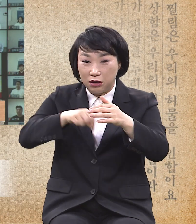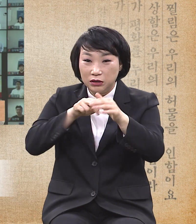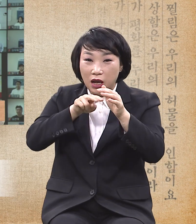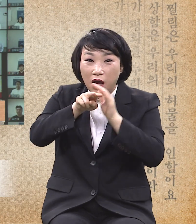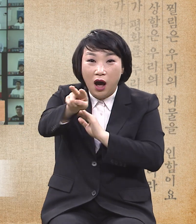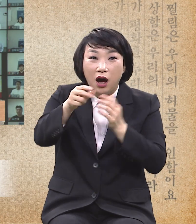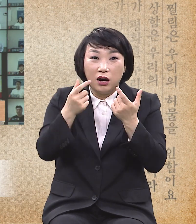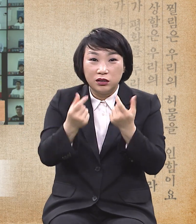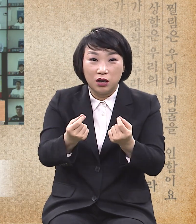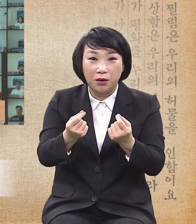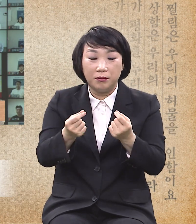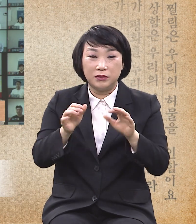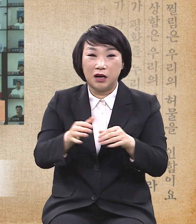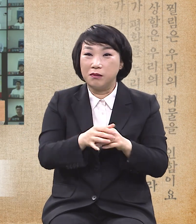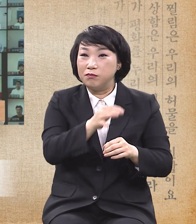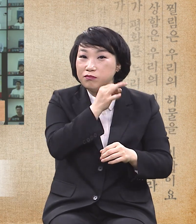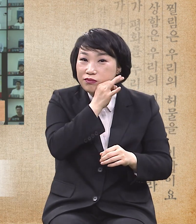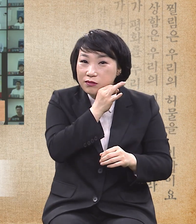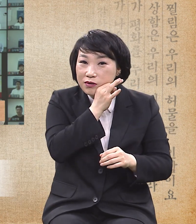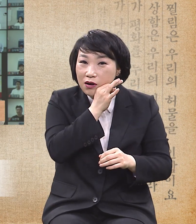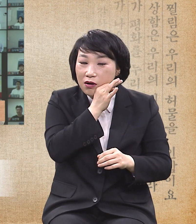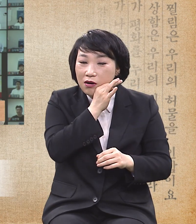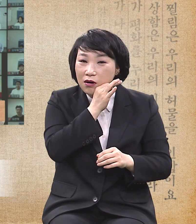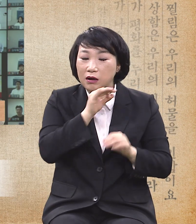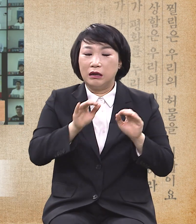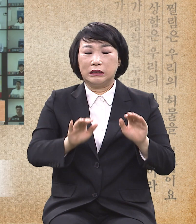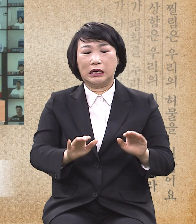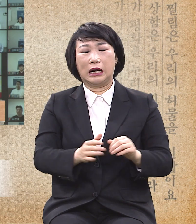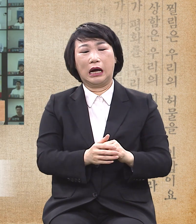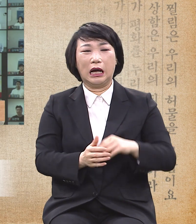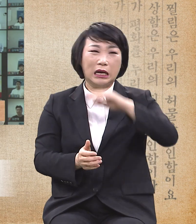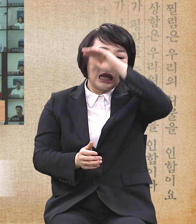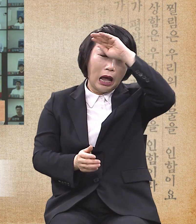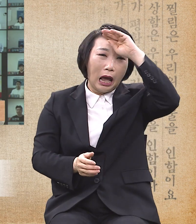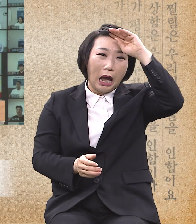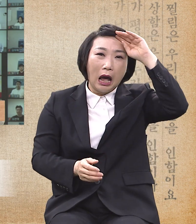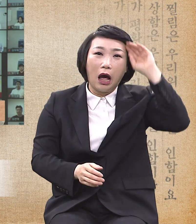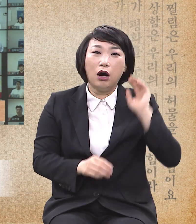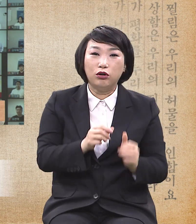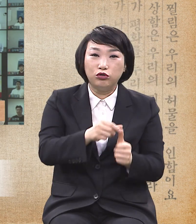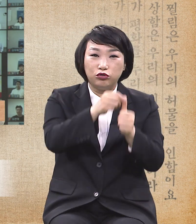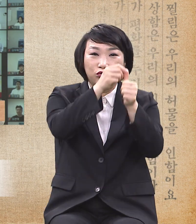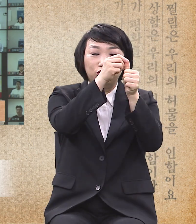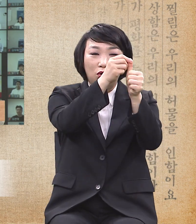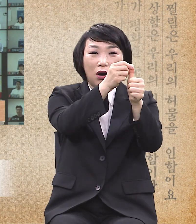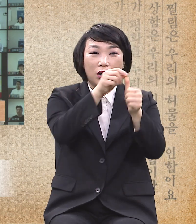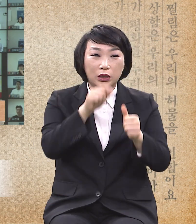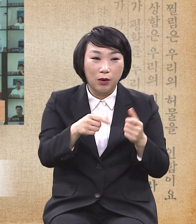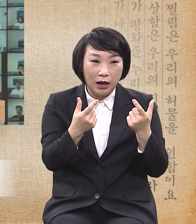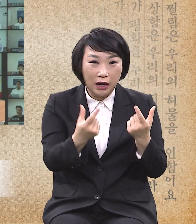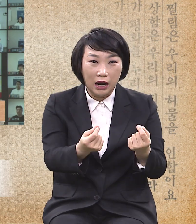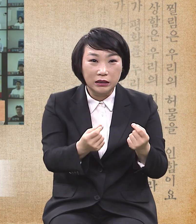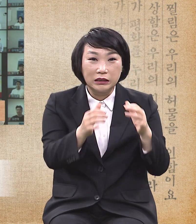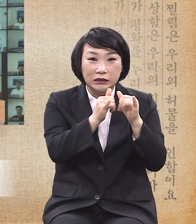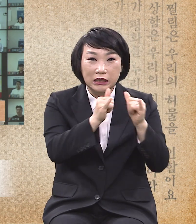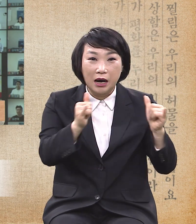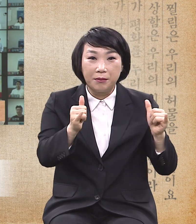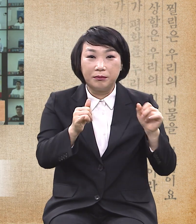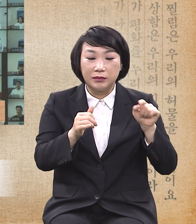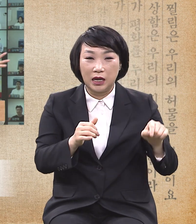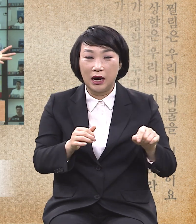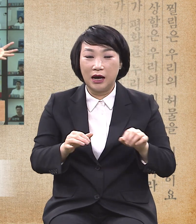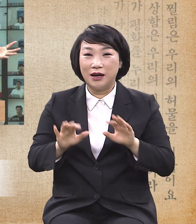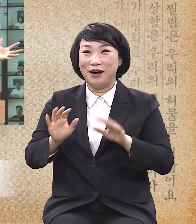튀어나온 것처럼 부끄럽고 자꾸 구원받아서 그런 사람들과